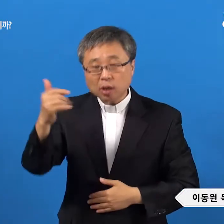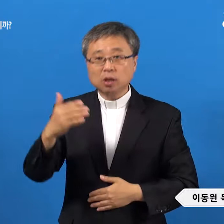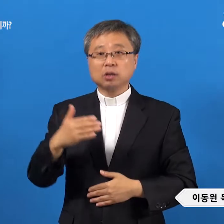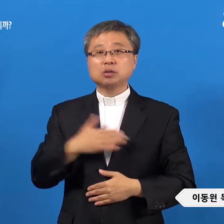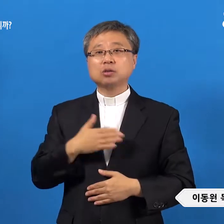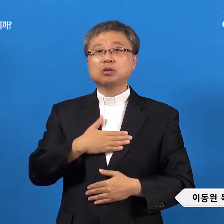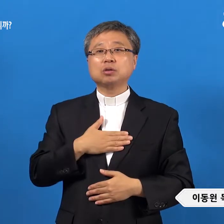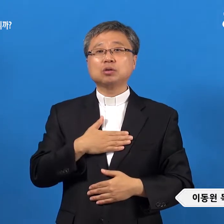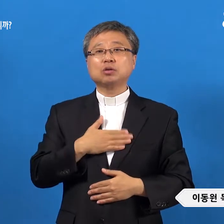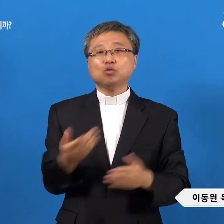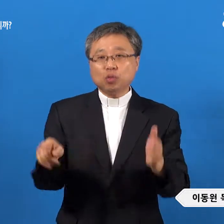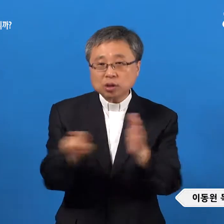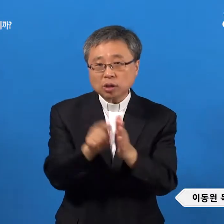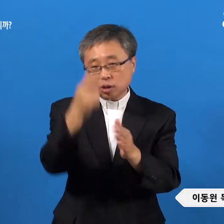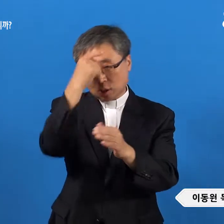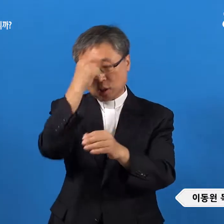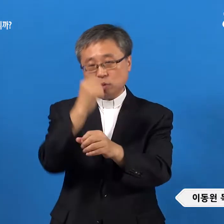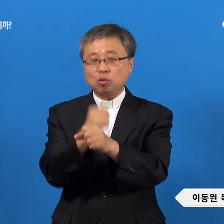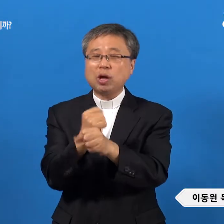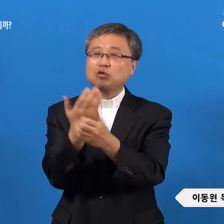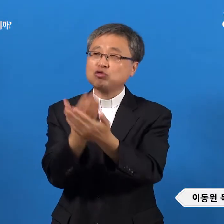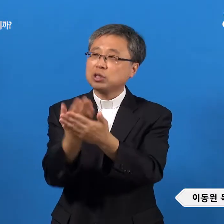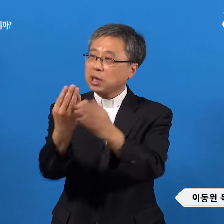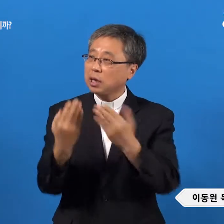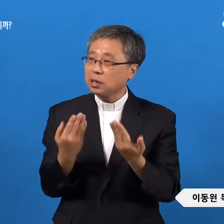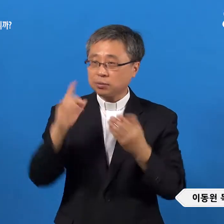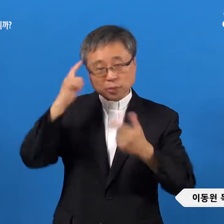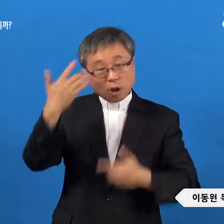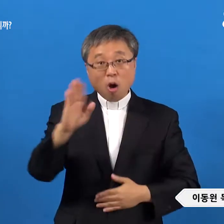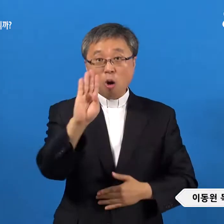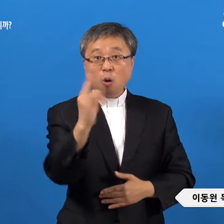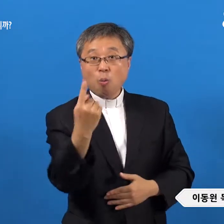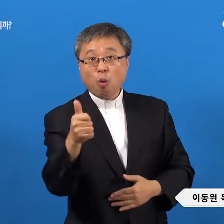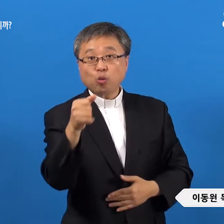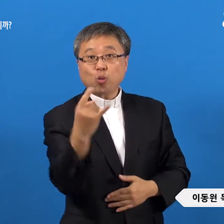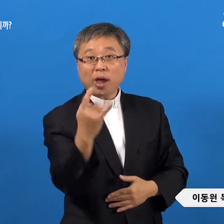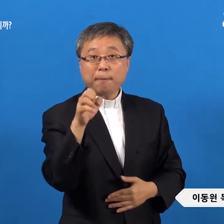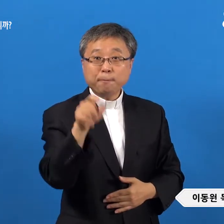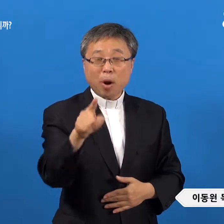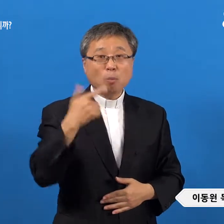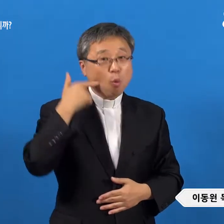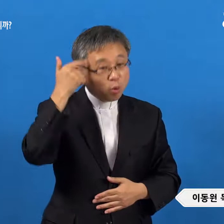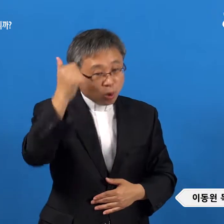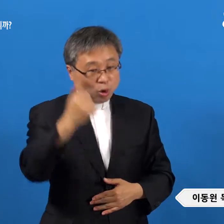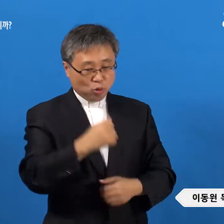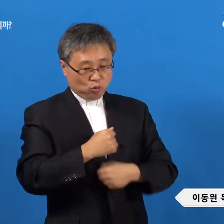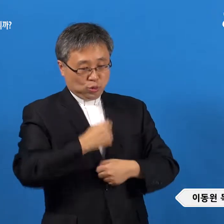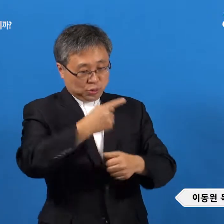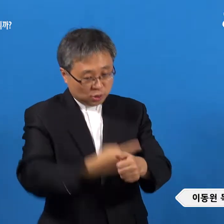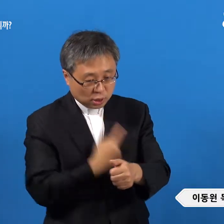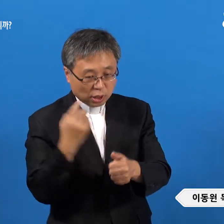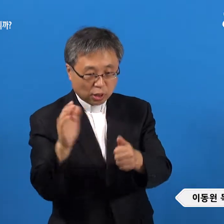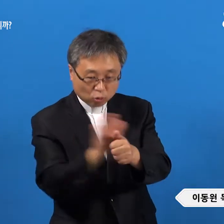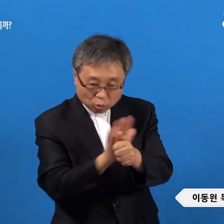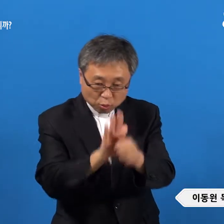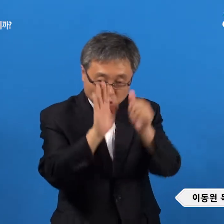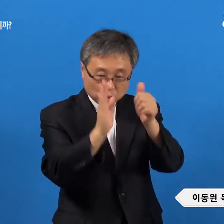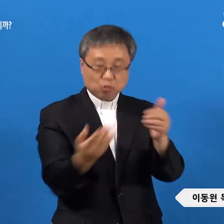저를 위해 한번 기도해 주시겠습니까? 본웨퍼는 그를 조심스럽게 돌보기 위해서 기도를